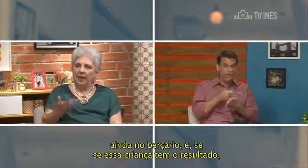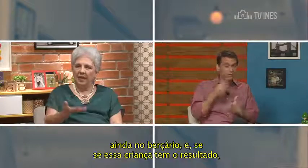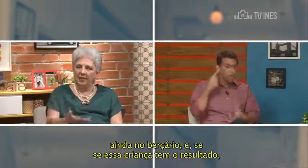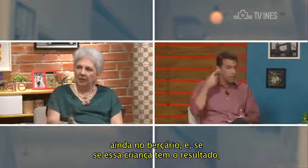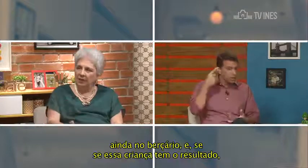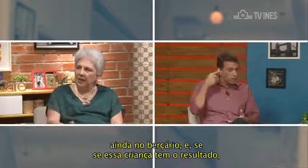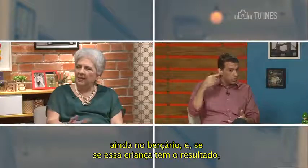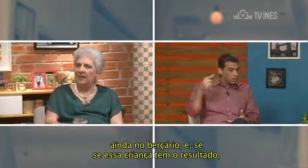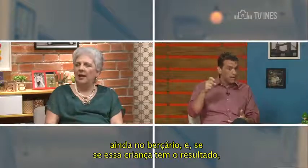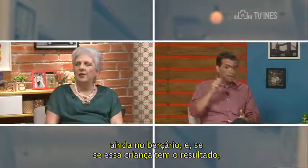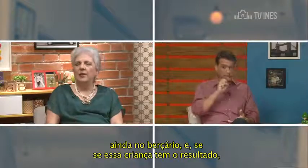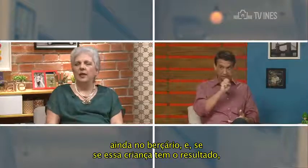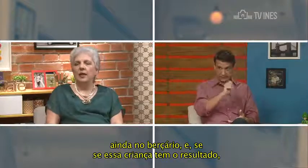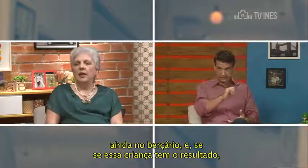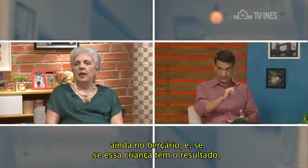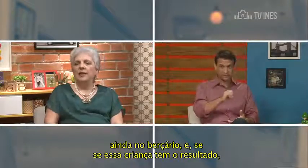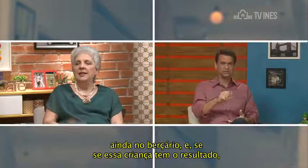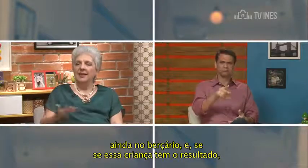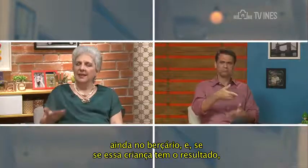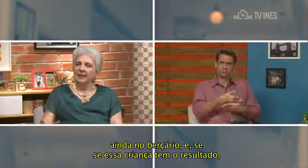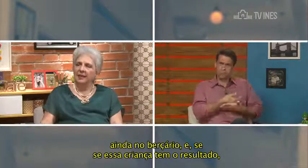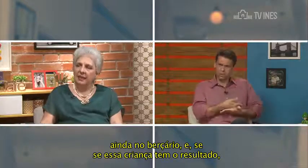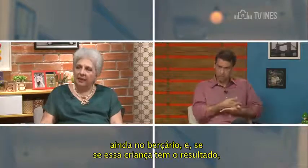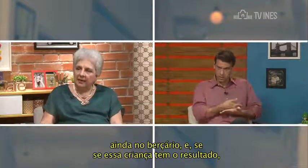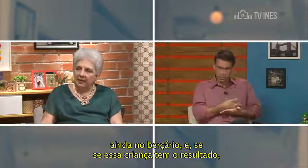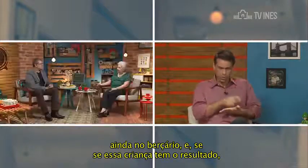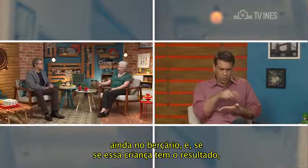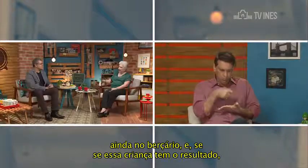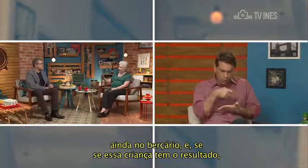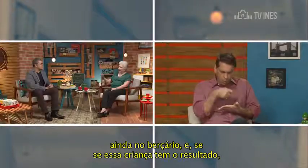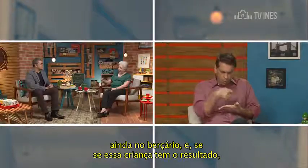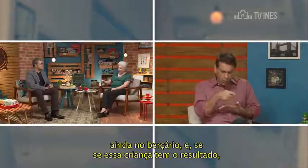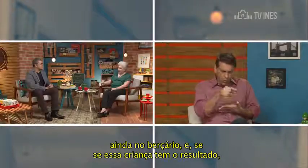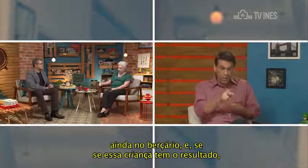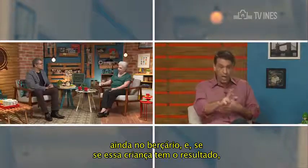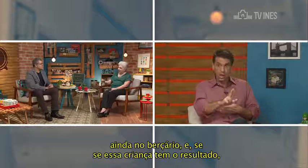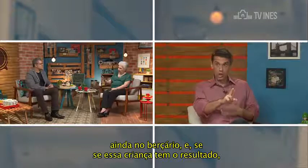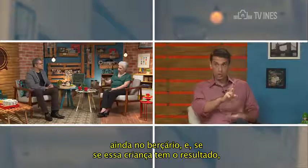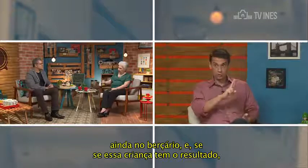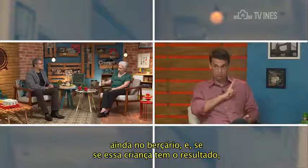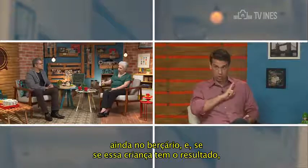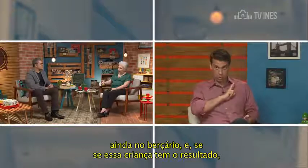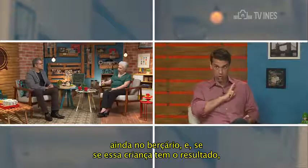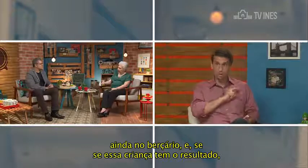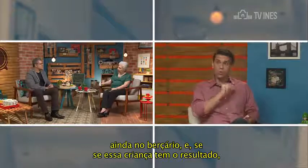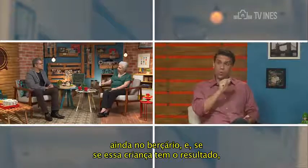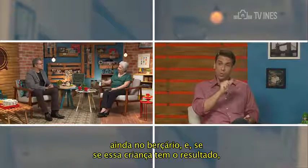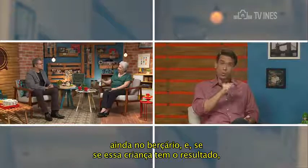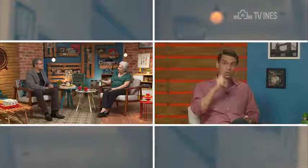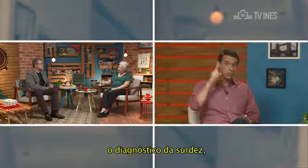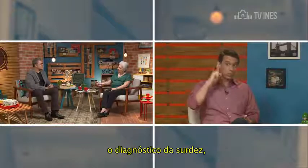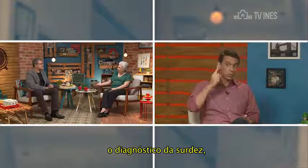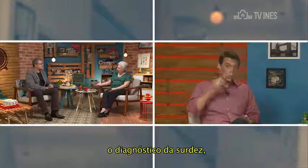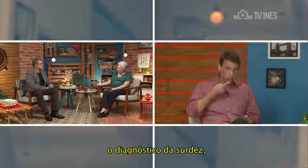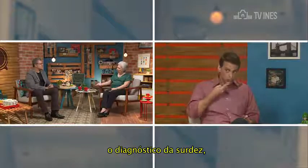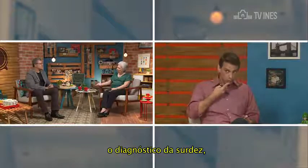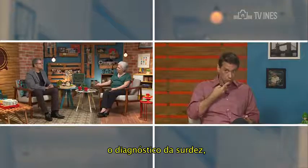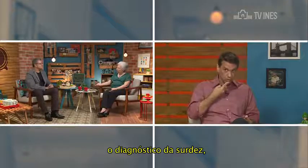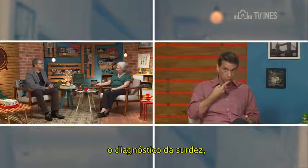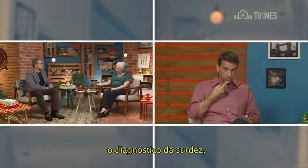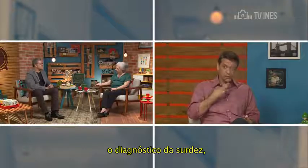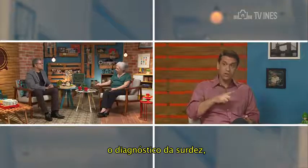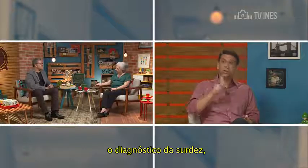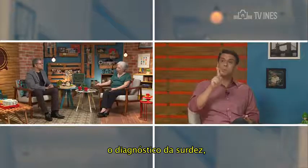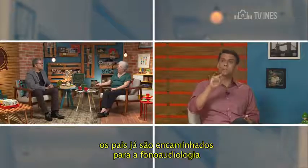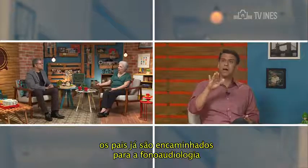hospital Ainda no berçário E se essa criança É tida Tem um resultado Diagnóstico Da